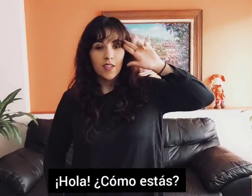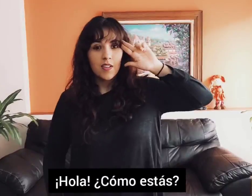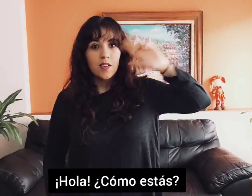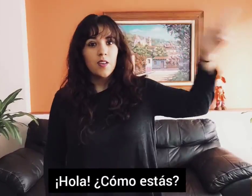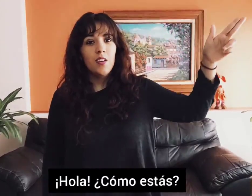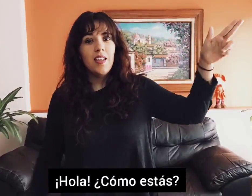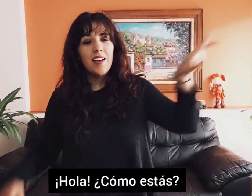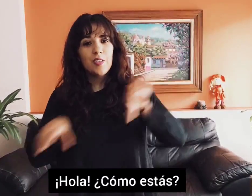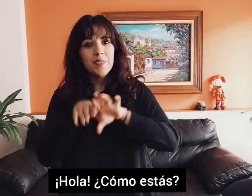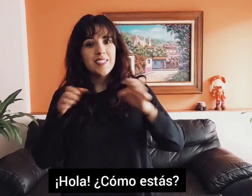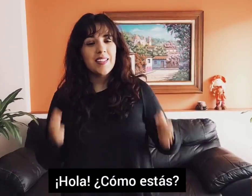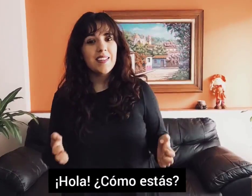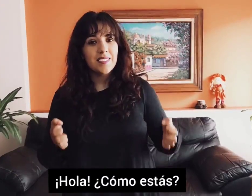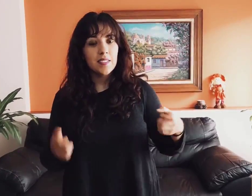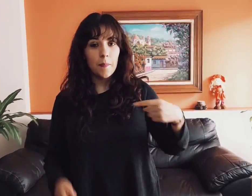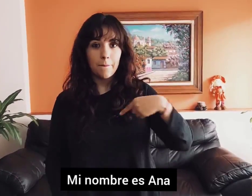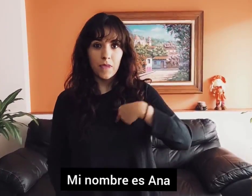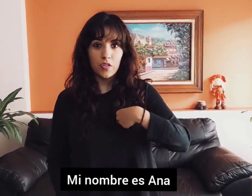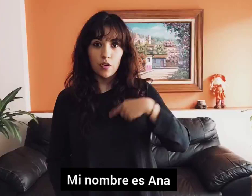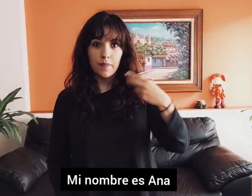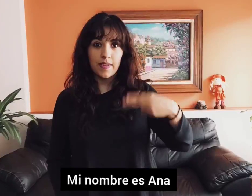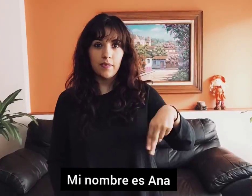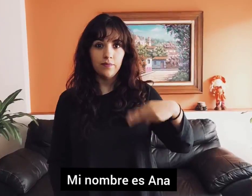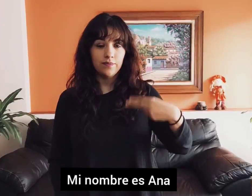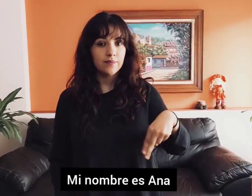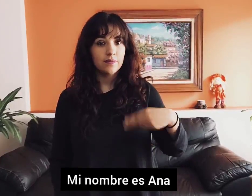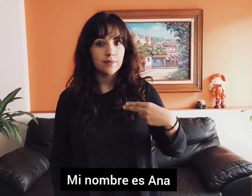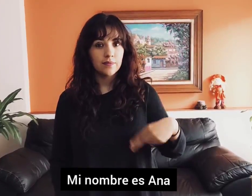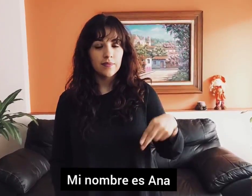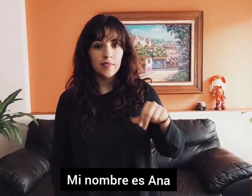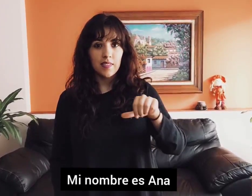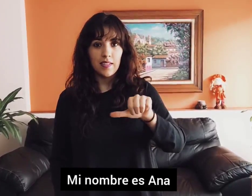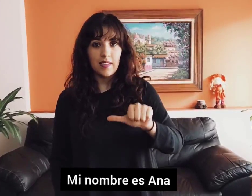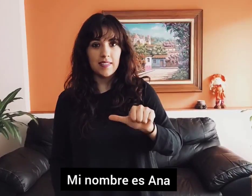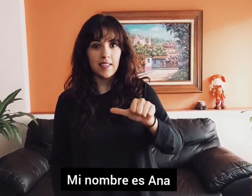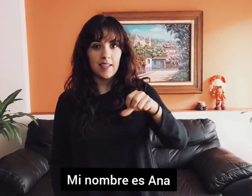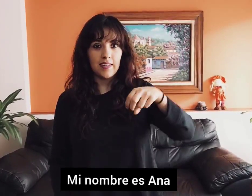Hola, ¿cómo estás? Mi nombre es Ana.